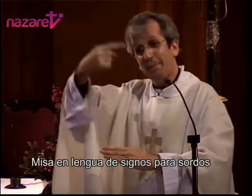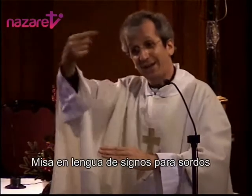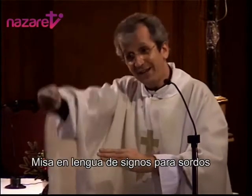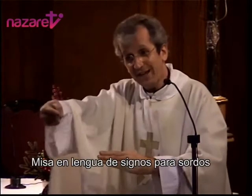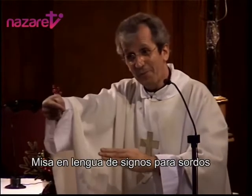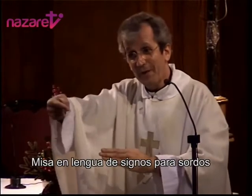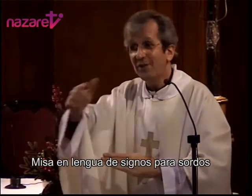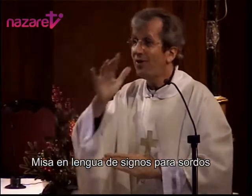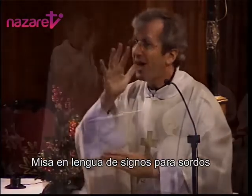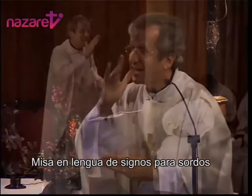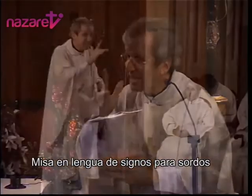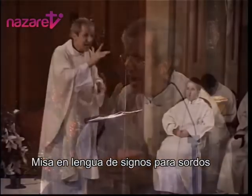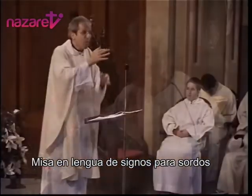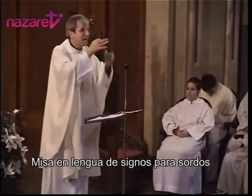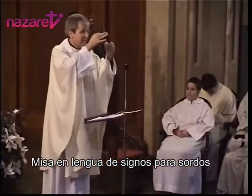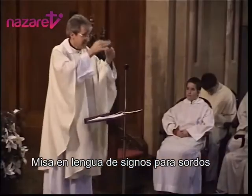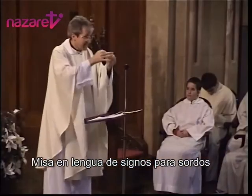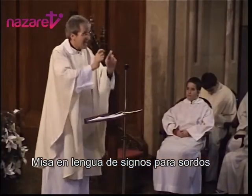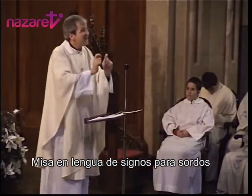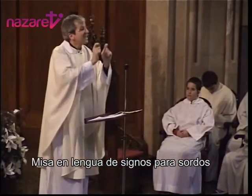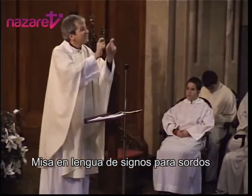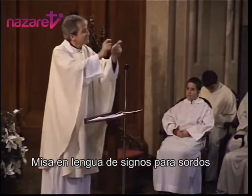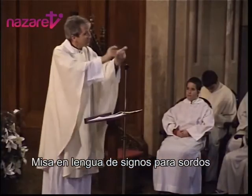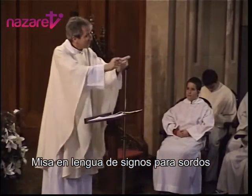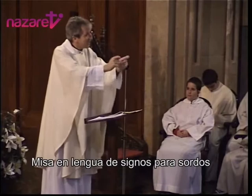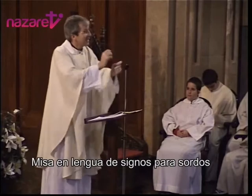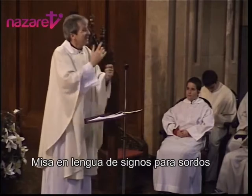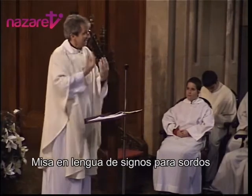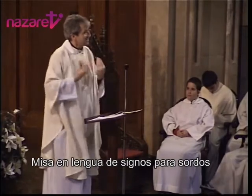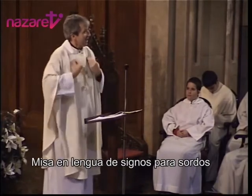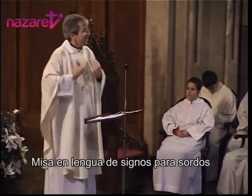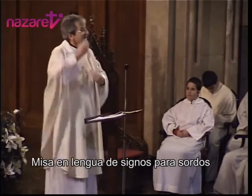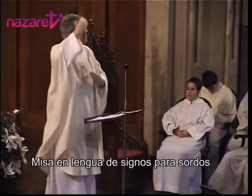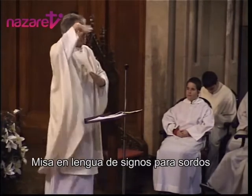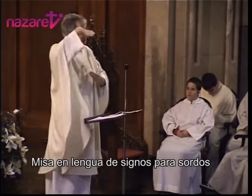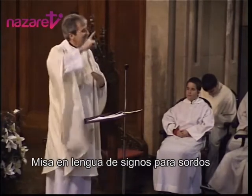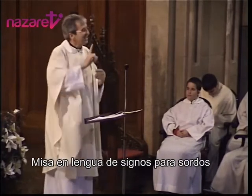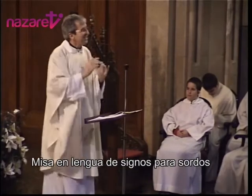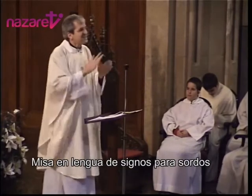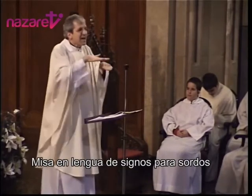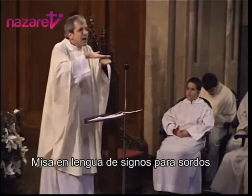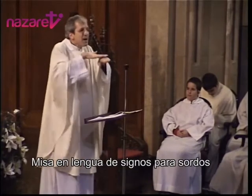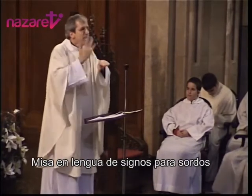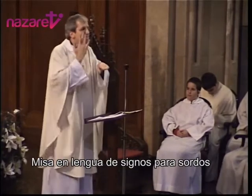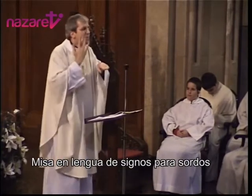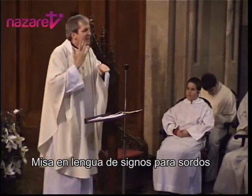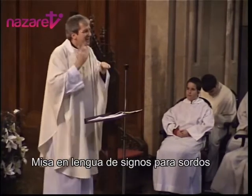partir de aquel momento esa agua será la que nos podrá dar esa gracia, esa pureza,